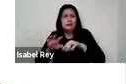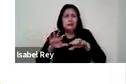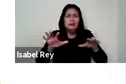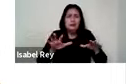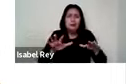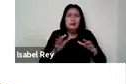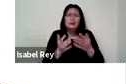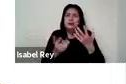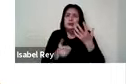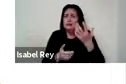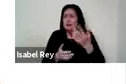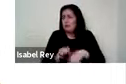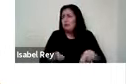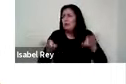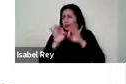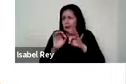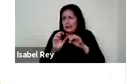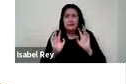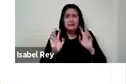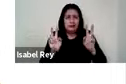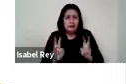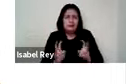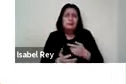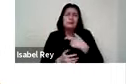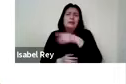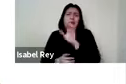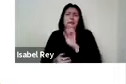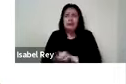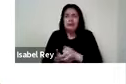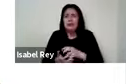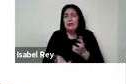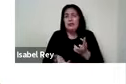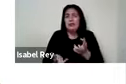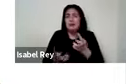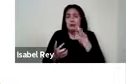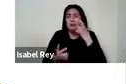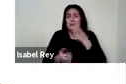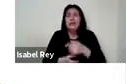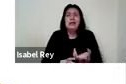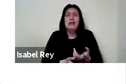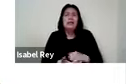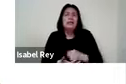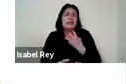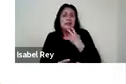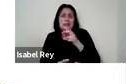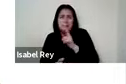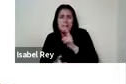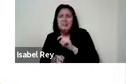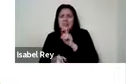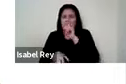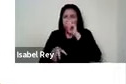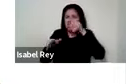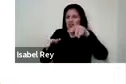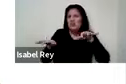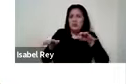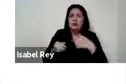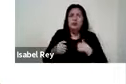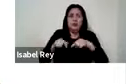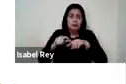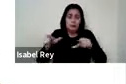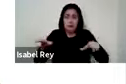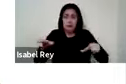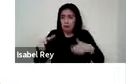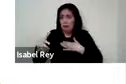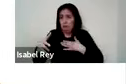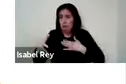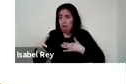tres componentes esenciales para rescatar al puma andino, la serpiente amaru y el cóndor. En mi zona lo bueno es